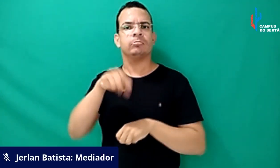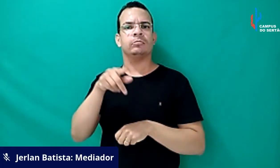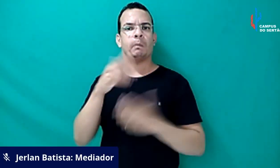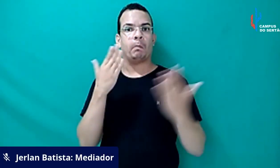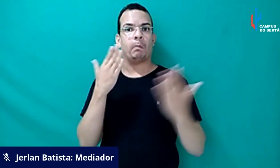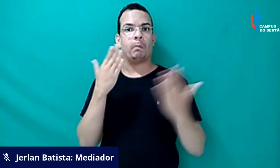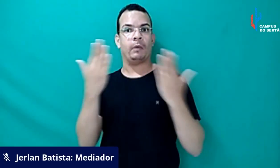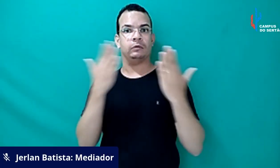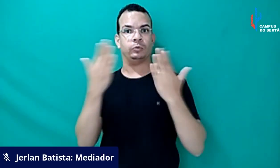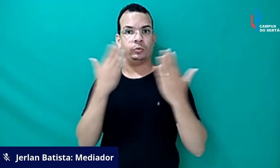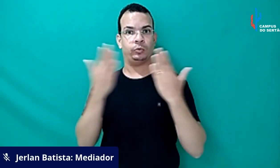e lecionará o tema